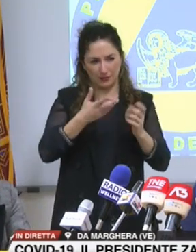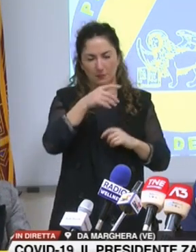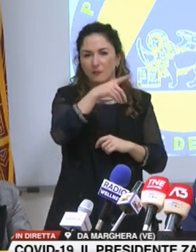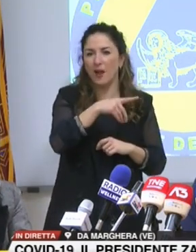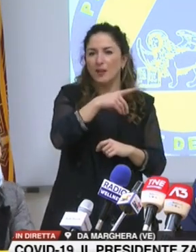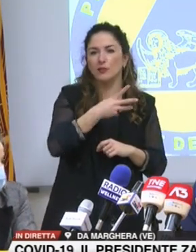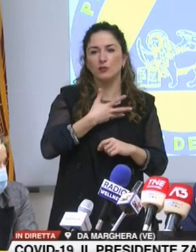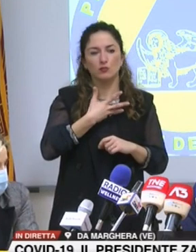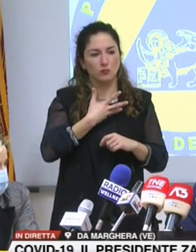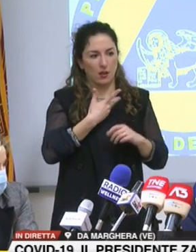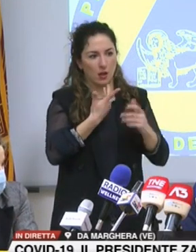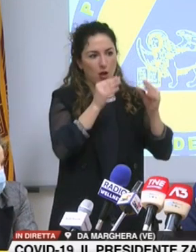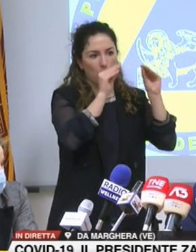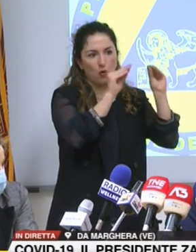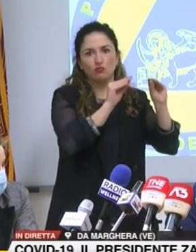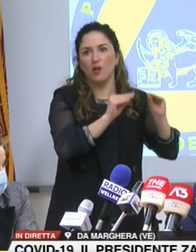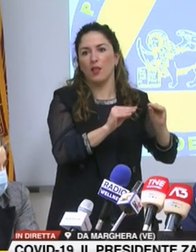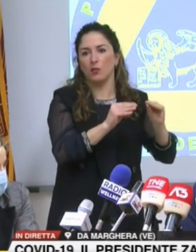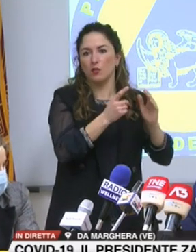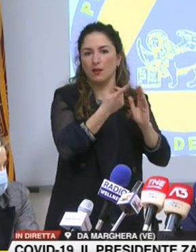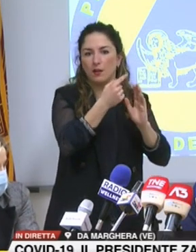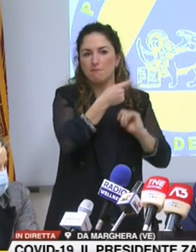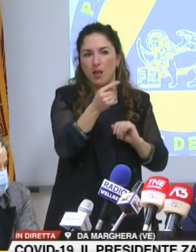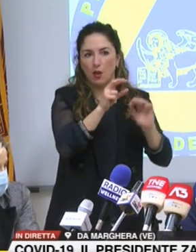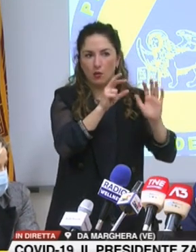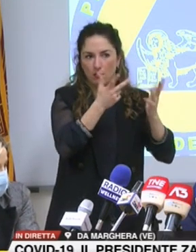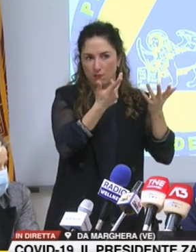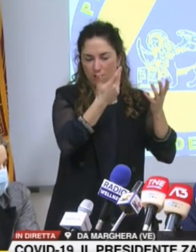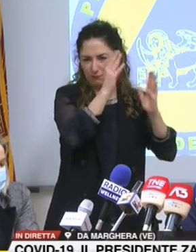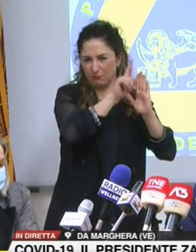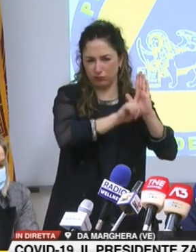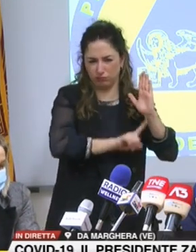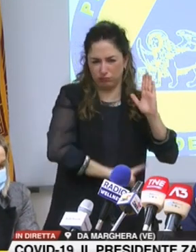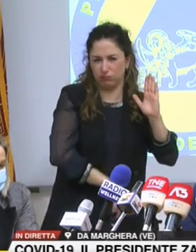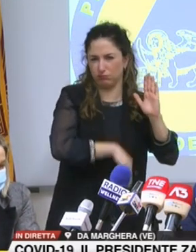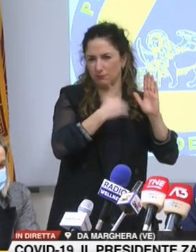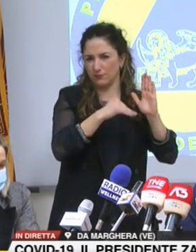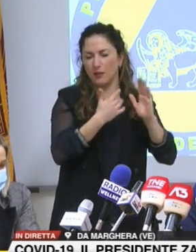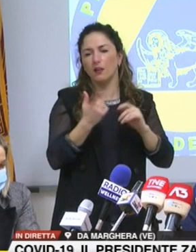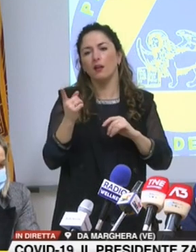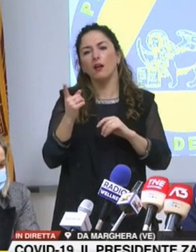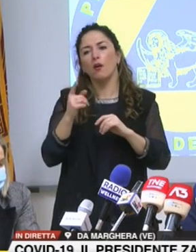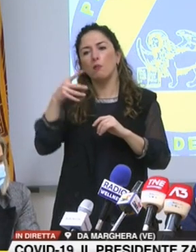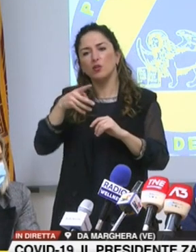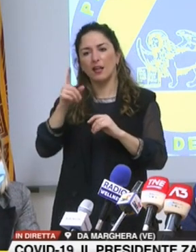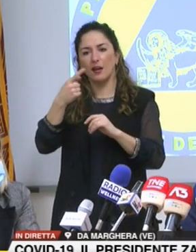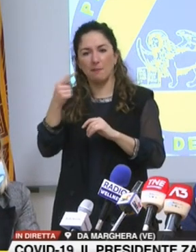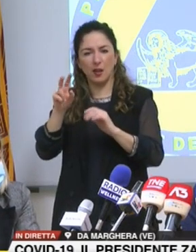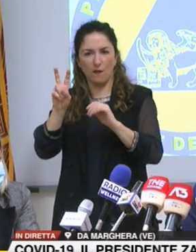gli ultracongelatori a meno 80 gradi, ma anche è Moderna che anche quello ha ultracongelatori a meno 20 gradi.